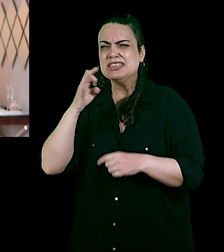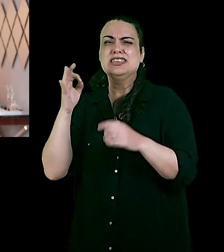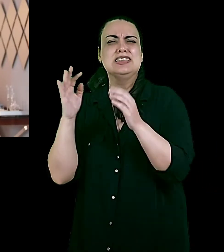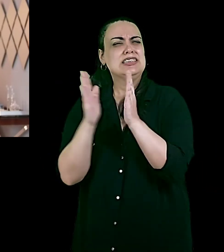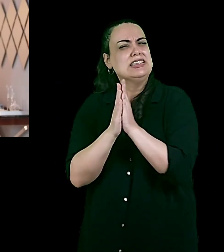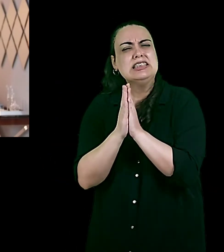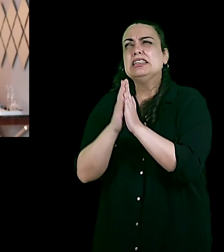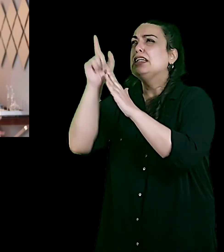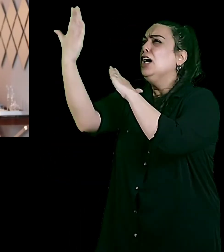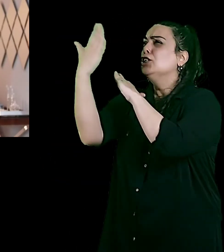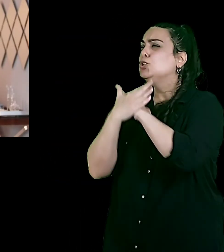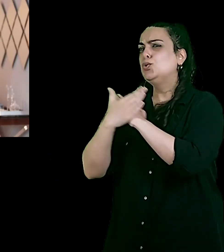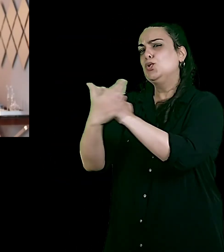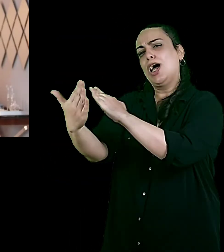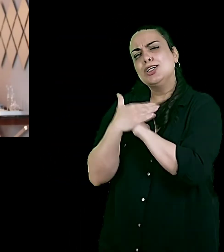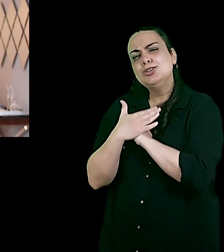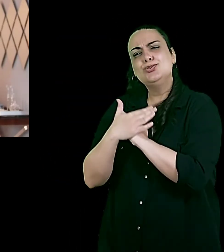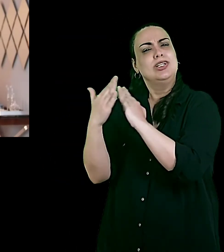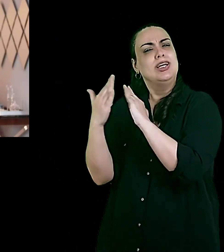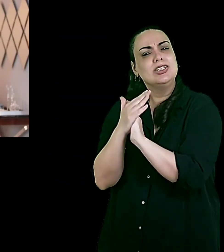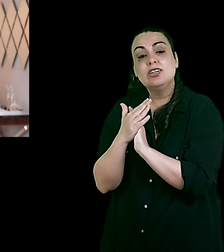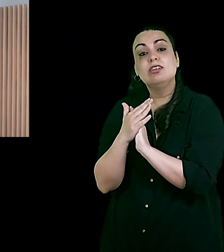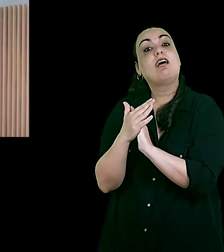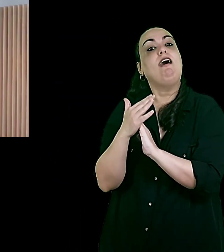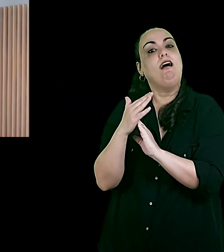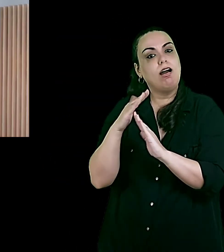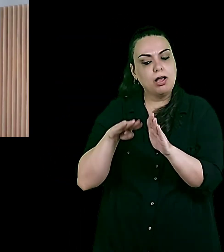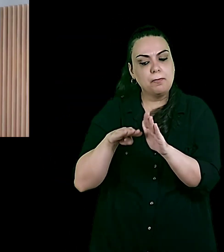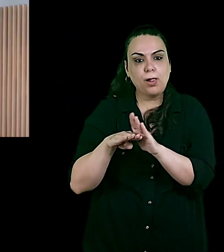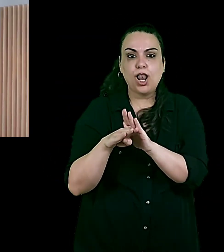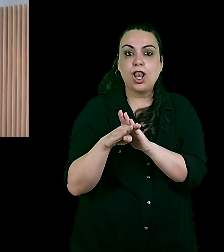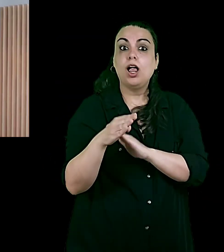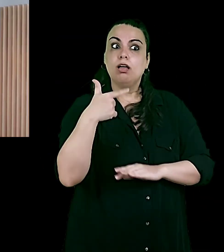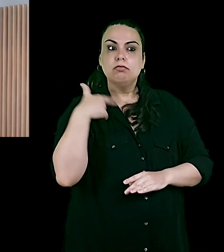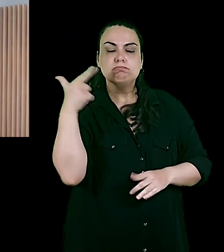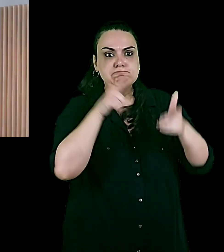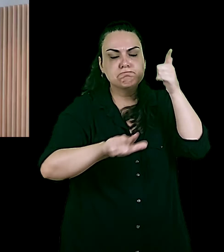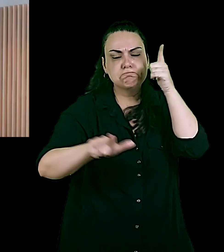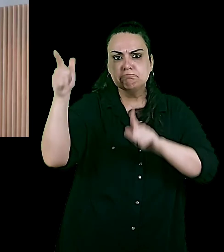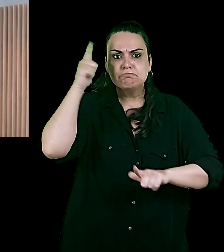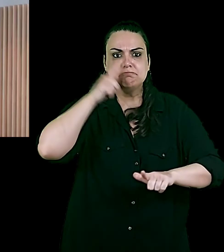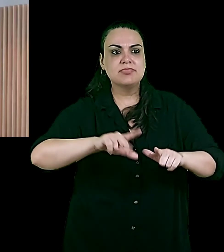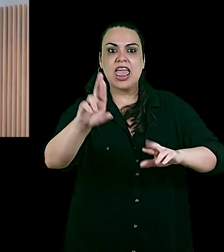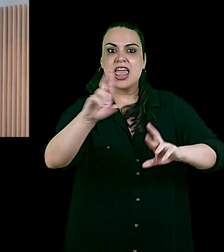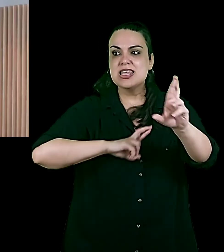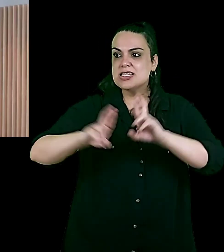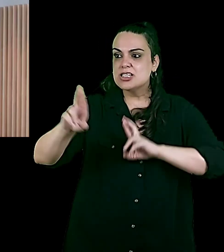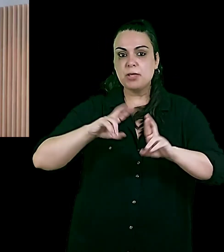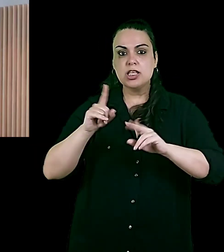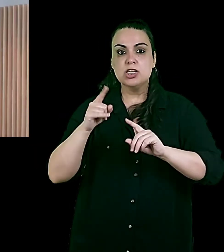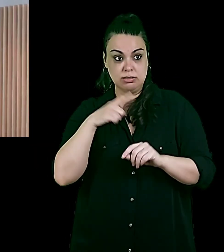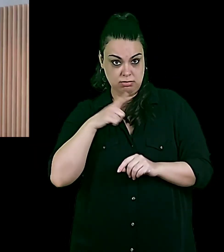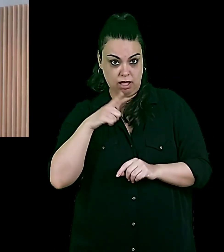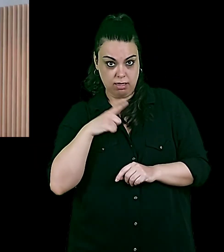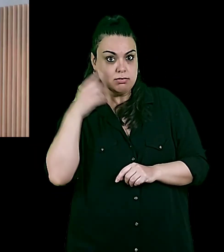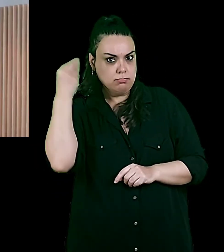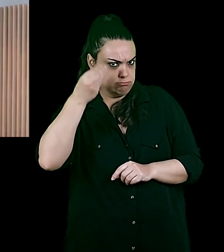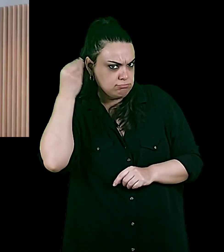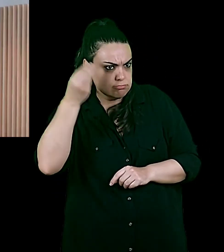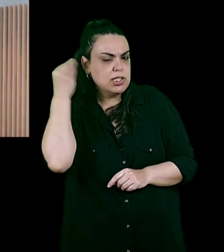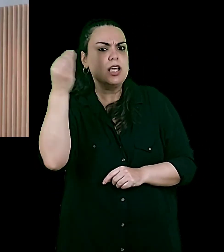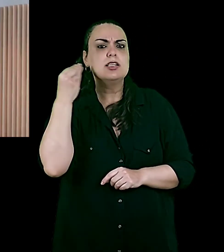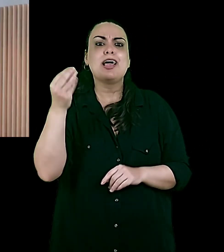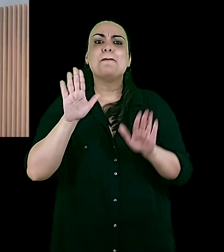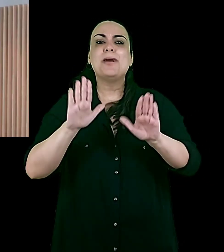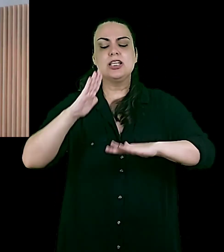Deus, me ajuda. E ali orando, e trouxe isso. E através disso eu tenho colhido frutos e resultados, não apenas físicos do que eu estou